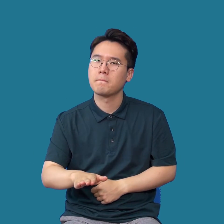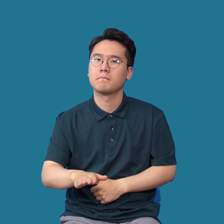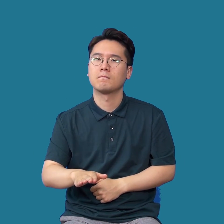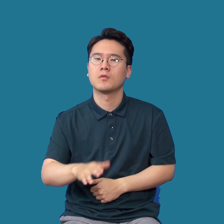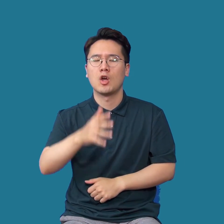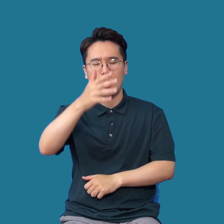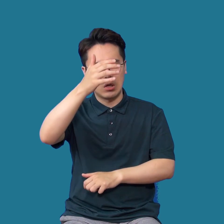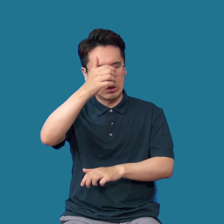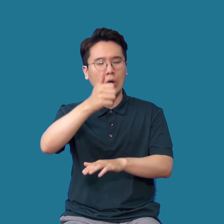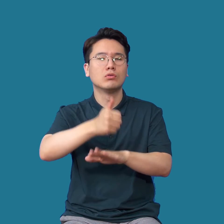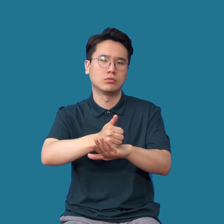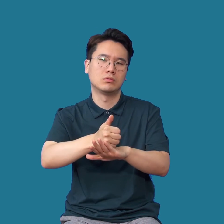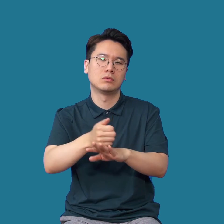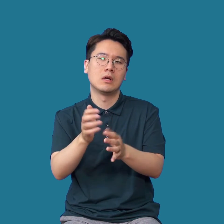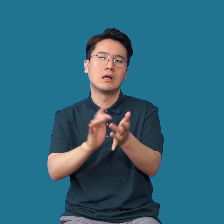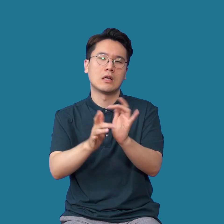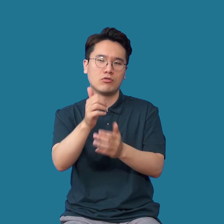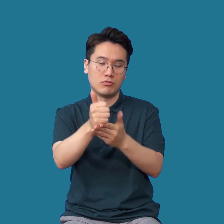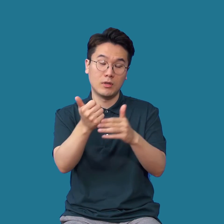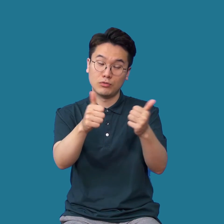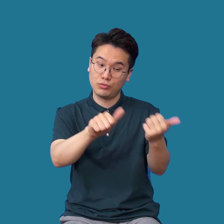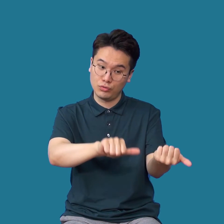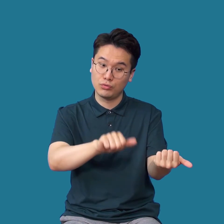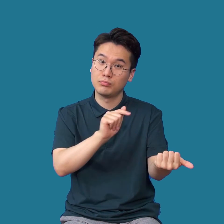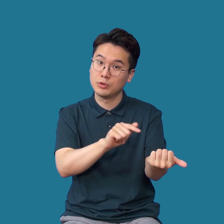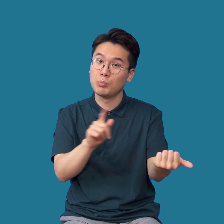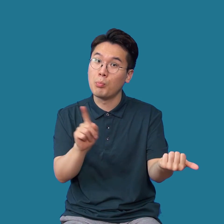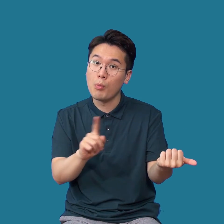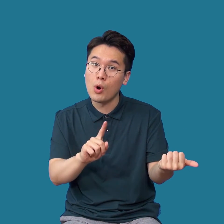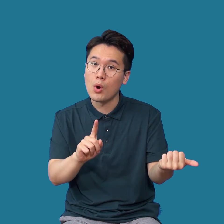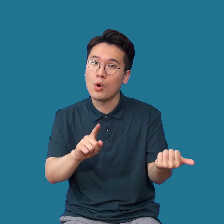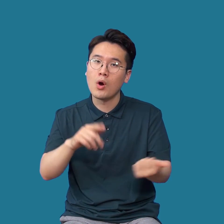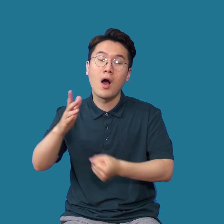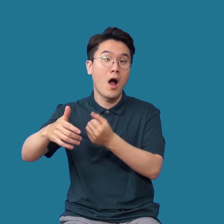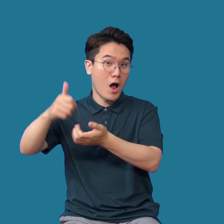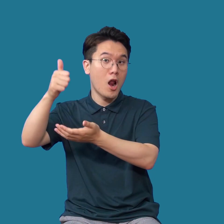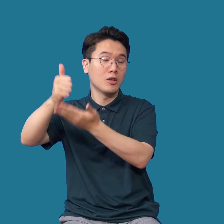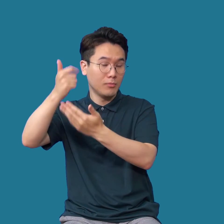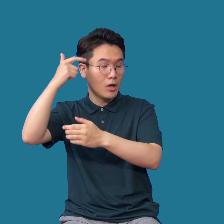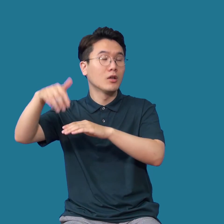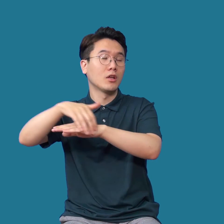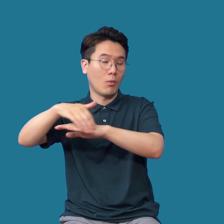죽음은 우리를 구원하시려는 하나님의 섭리 가운데 된 것 아닙니까?